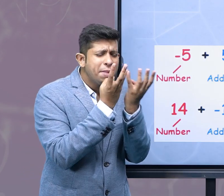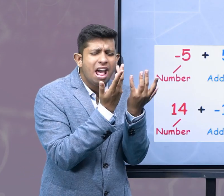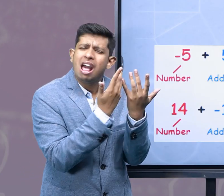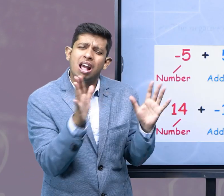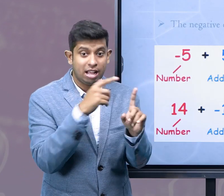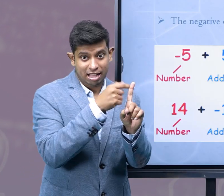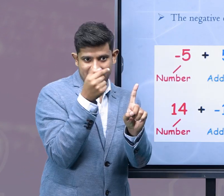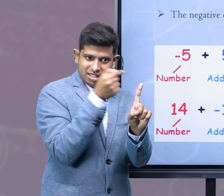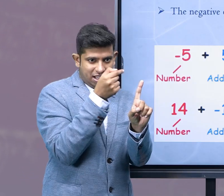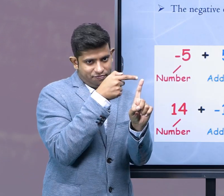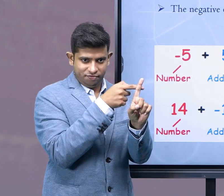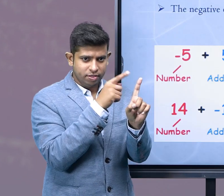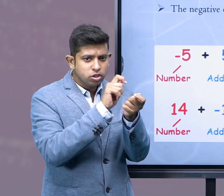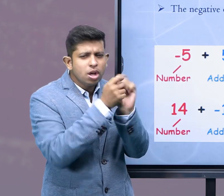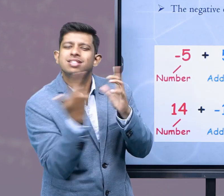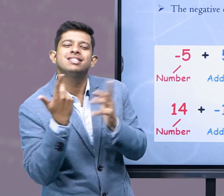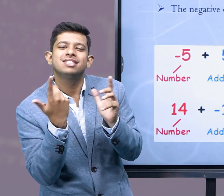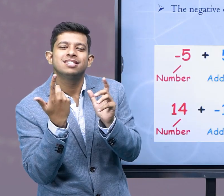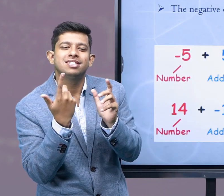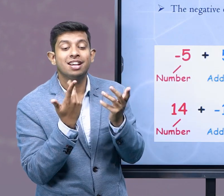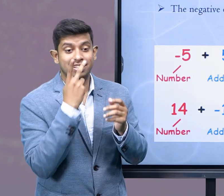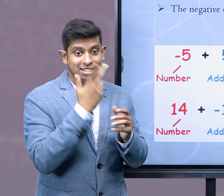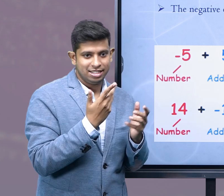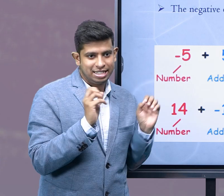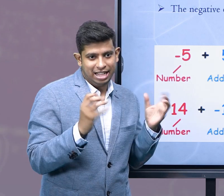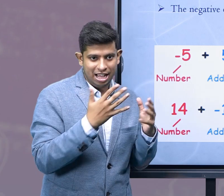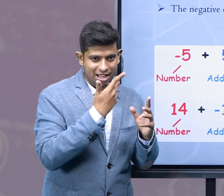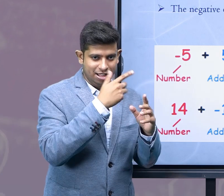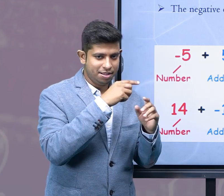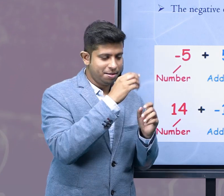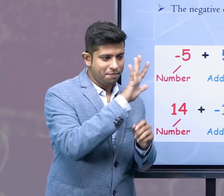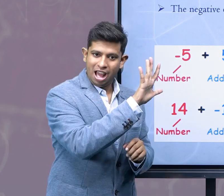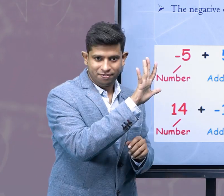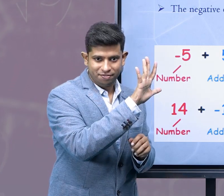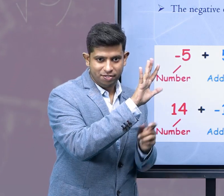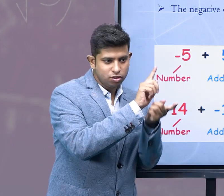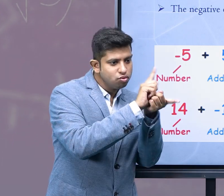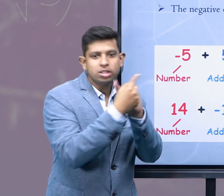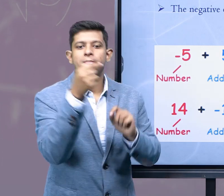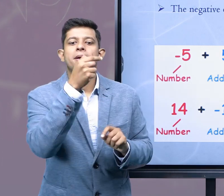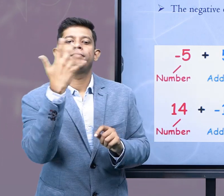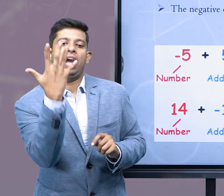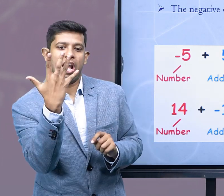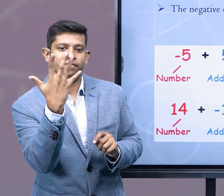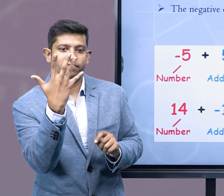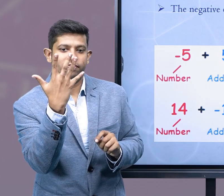किसी भी संख्या का ऋणात्मक उस संख्या का योज्य प्रतिलोम होता है। 5 का